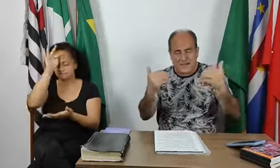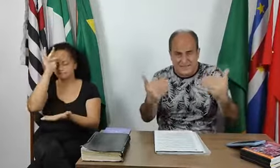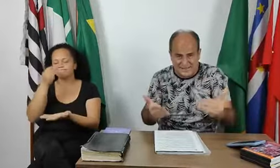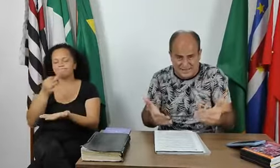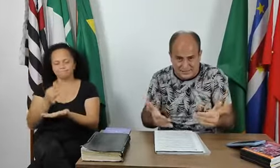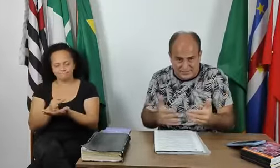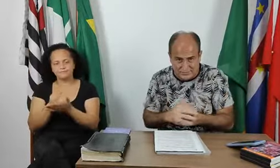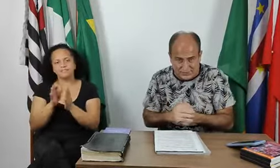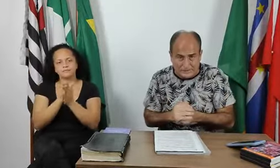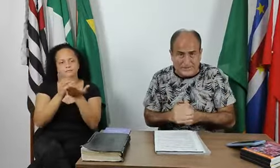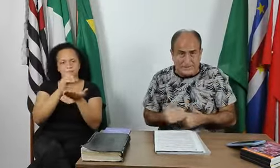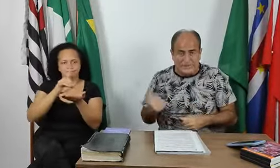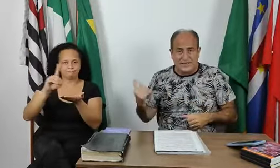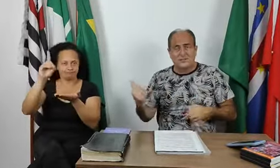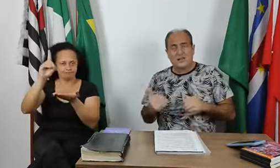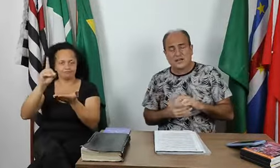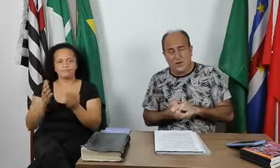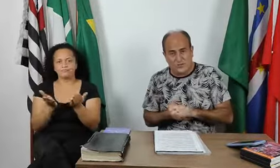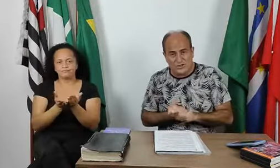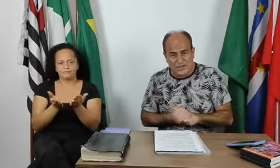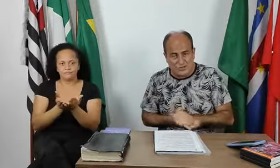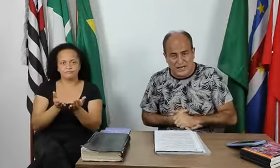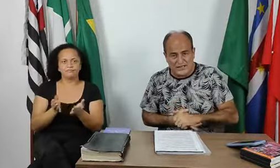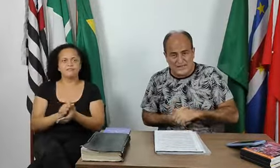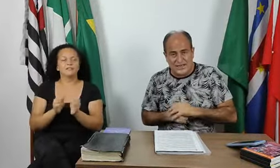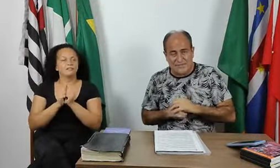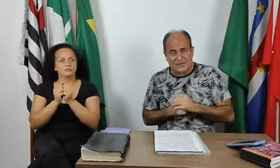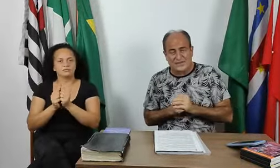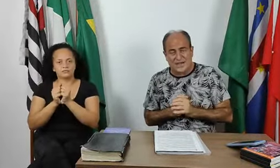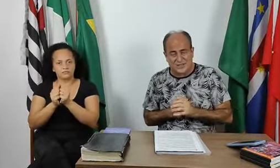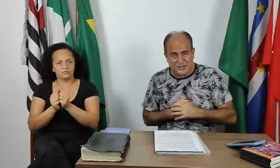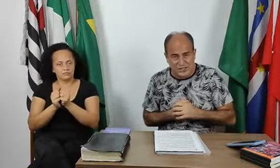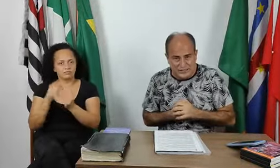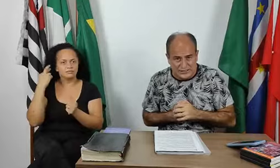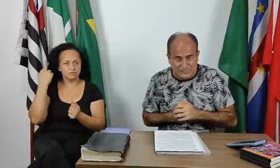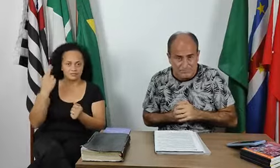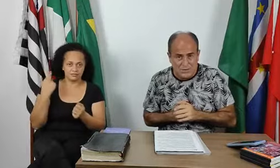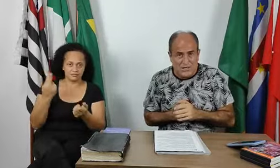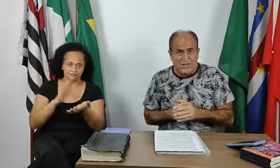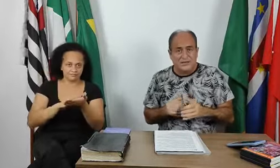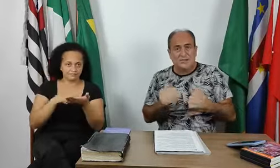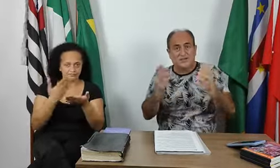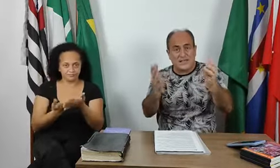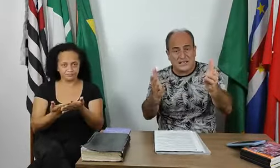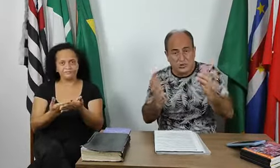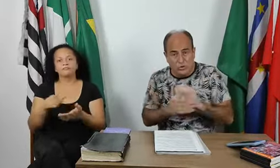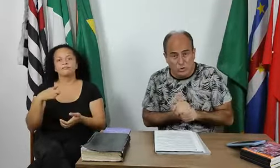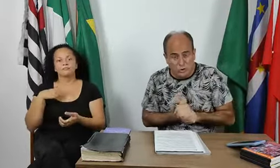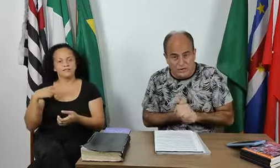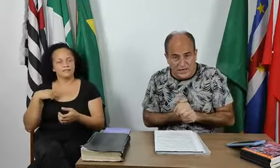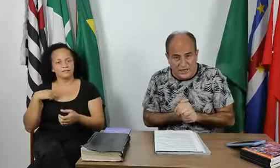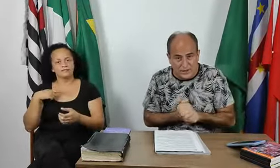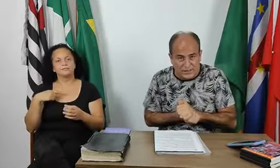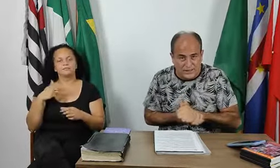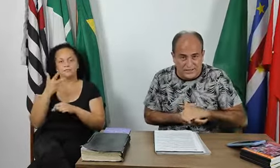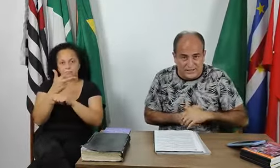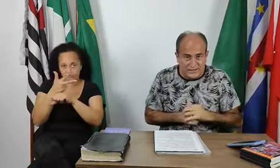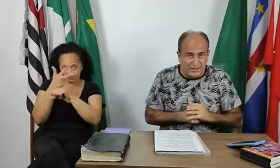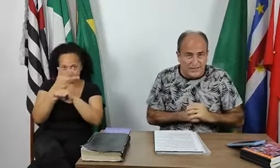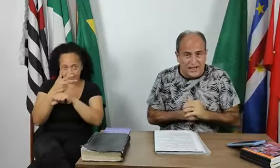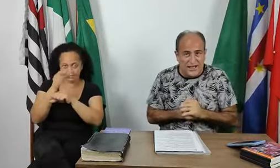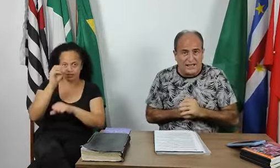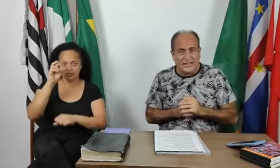fé cristã, Temos aqui o auxílio nas libras da Regiane, temos aqui o Rodrigão